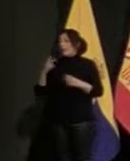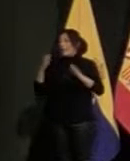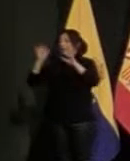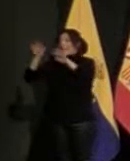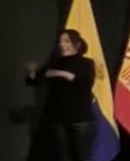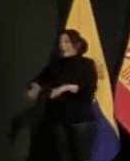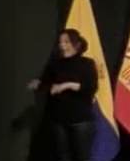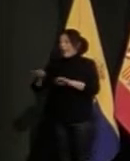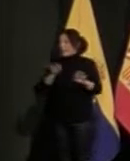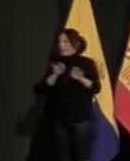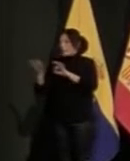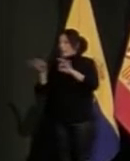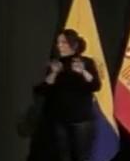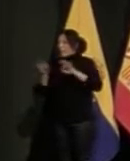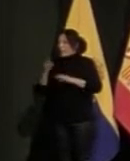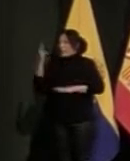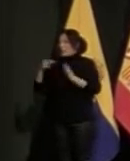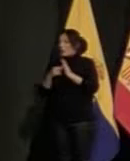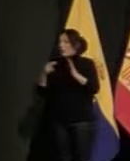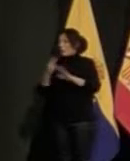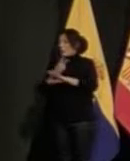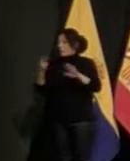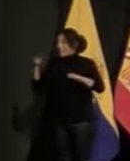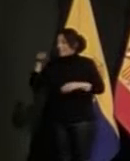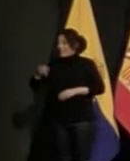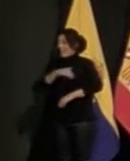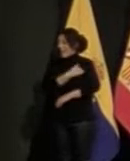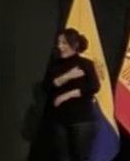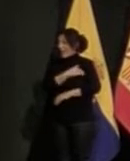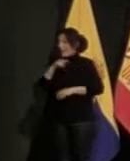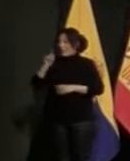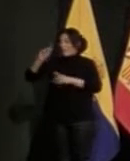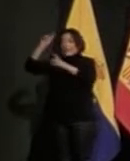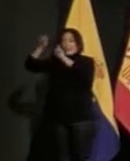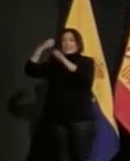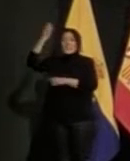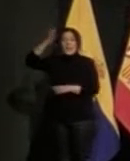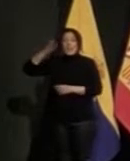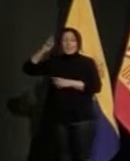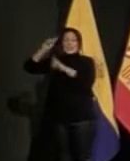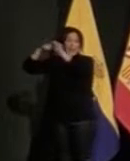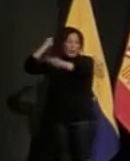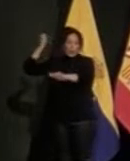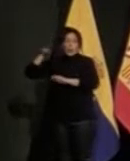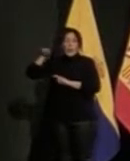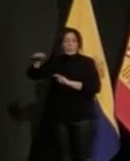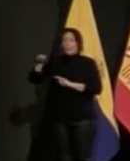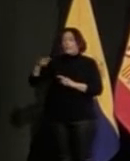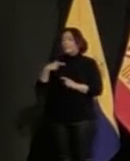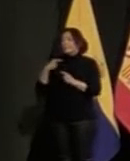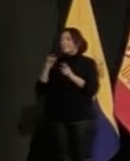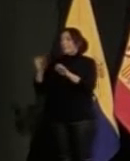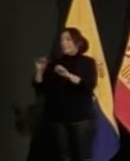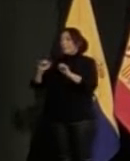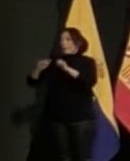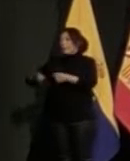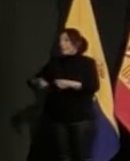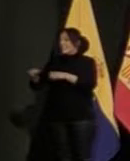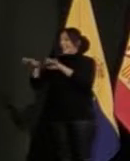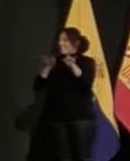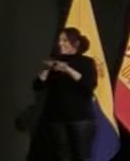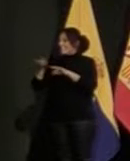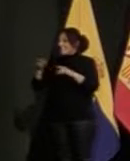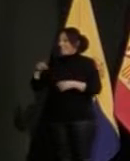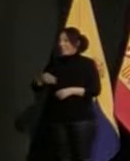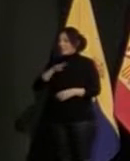Cádiz para ingresar en 2007 en la Academia General Militar de Zaragoza. Allí se forma como oficial del Ejército de Tierra y